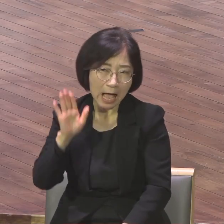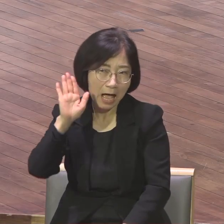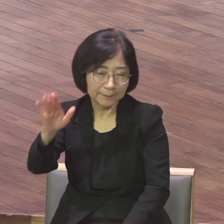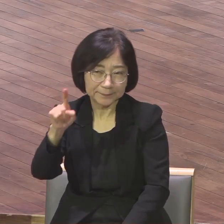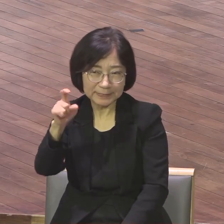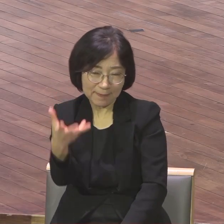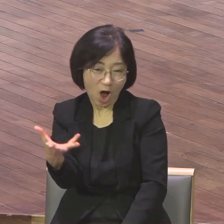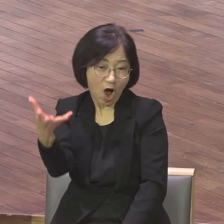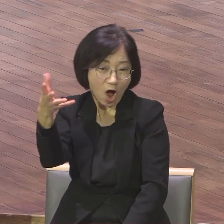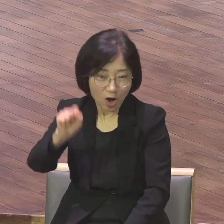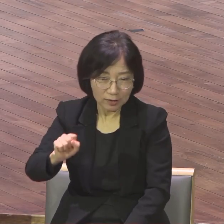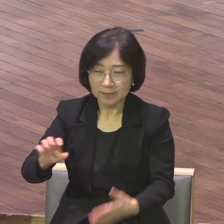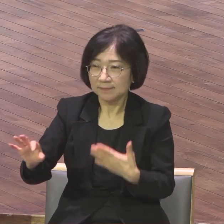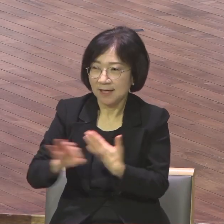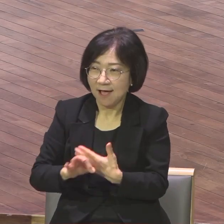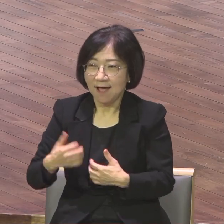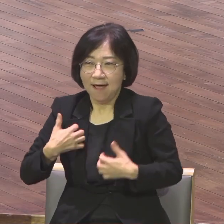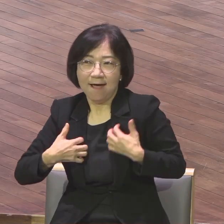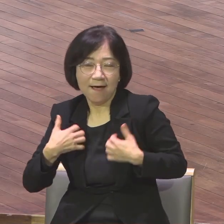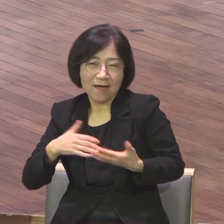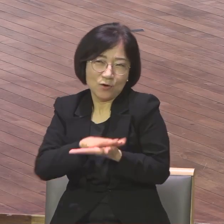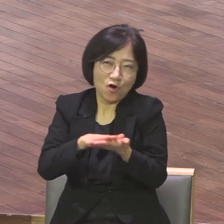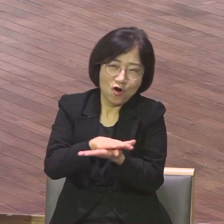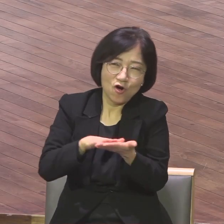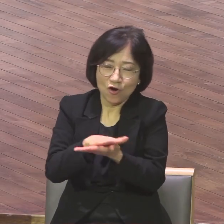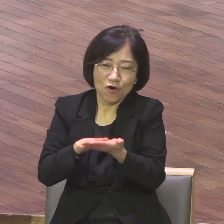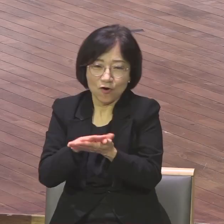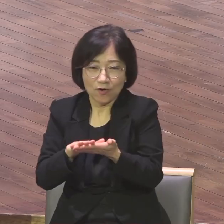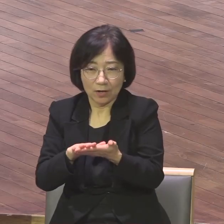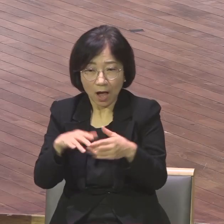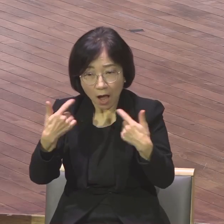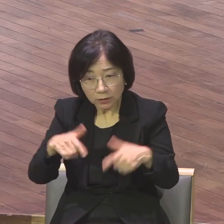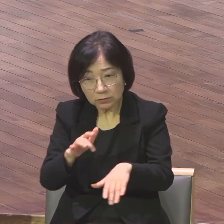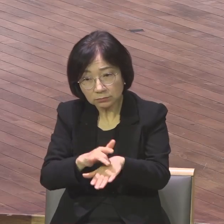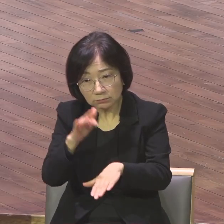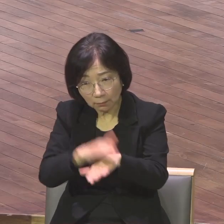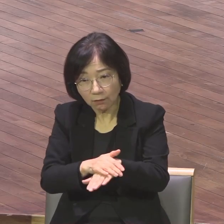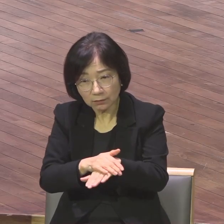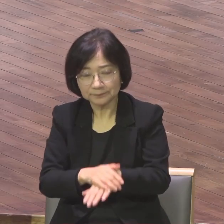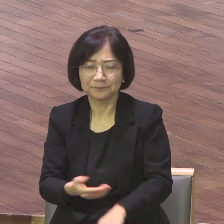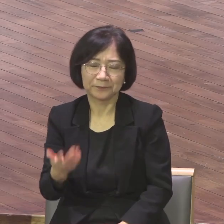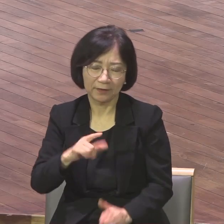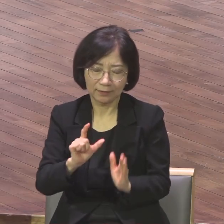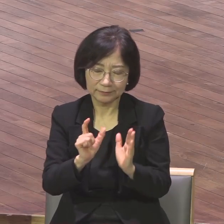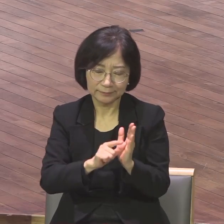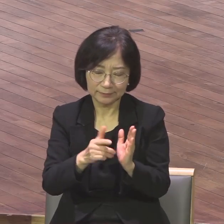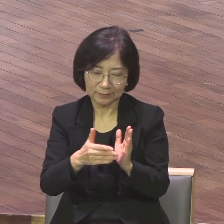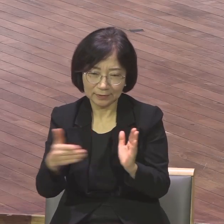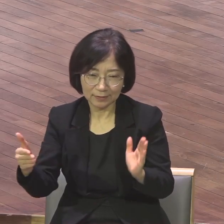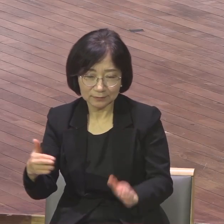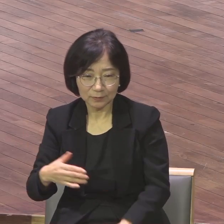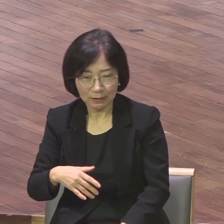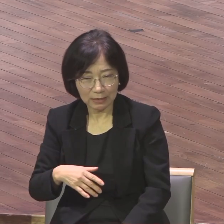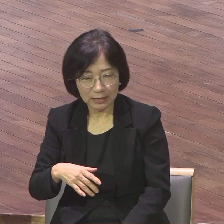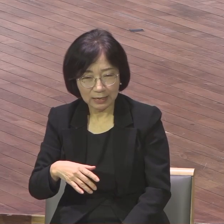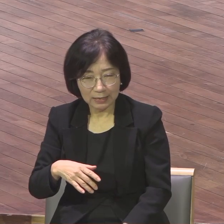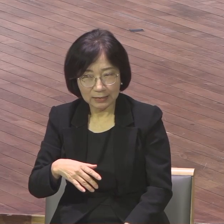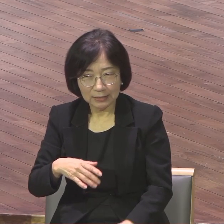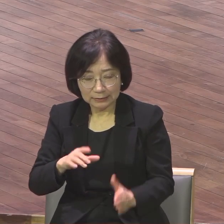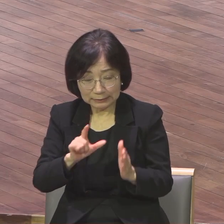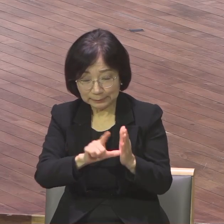이제 다 하고 나는 내가 하고 싶으면 할 거야. 그런데 어떻게 해서 10억이